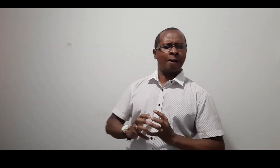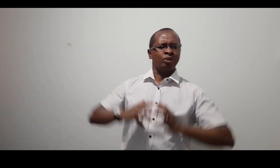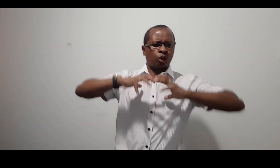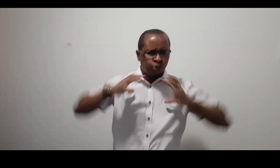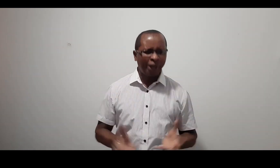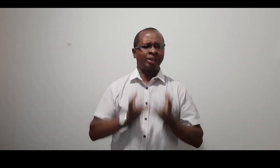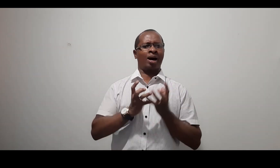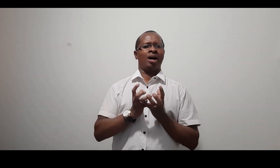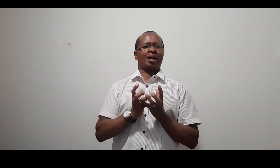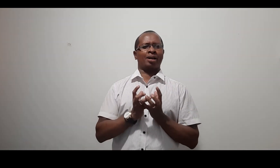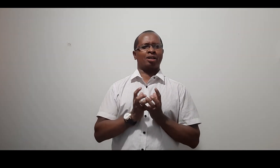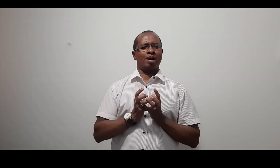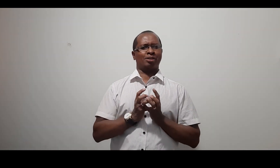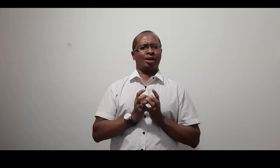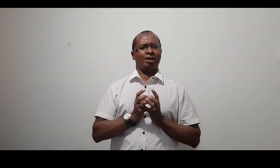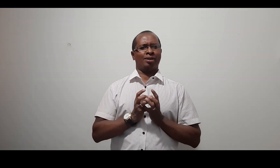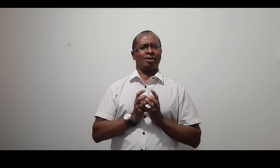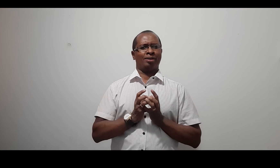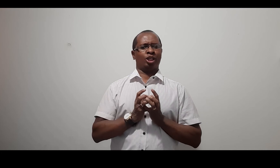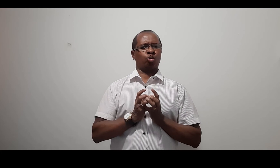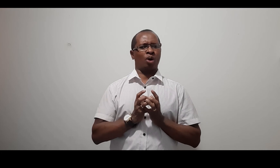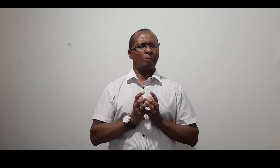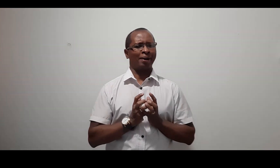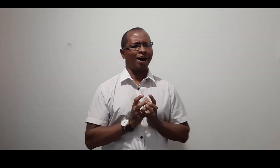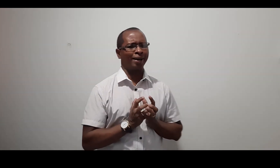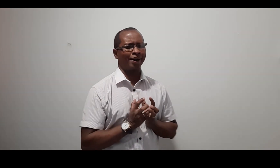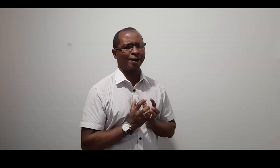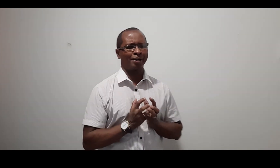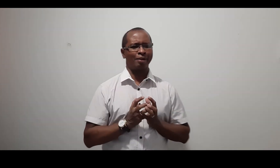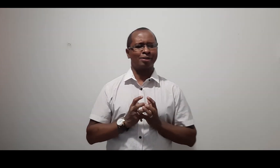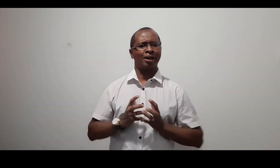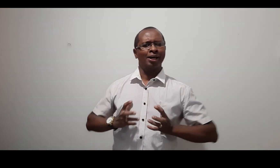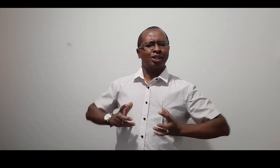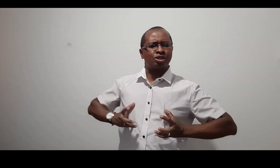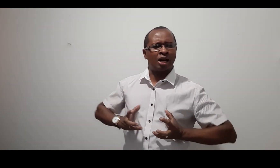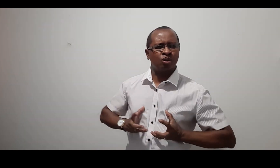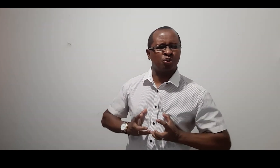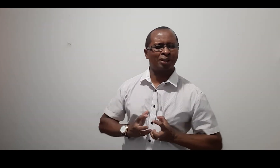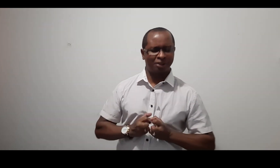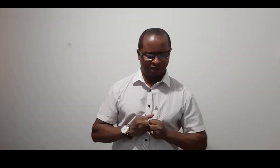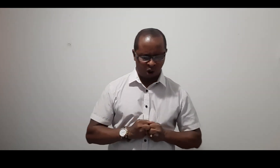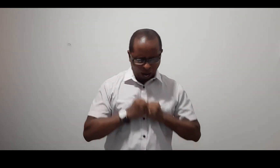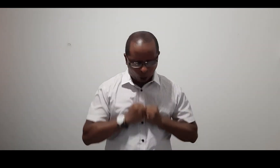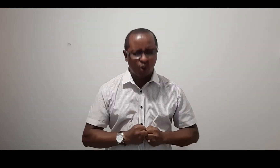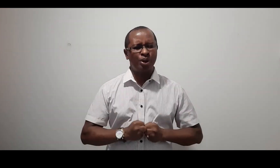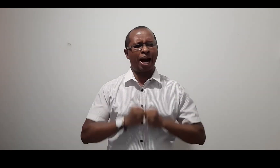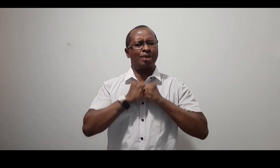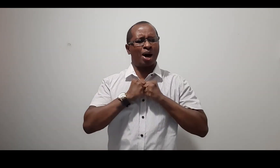ny toetra araka an'Andriamanitra, ny toe-panahy araka an'Andriamanitra, zany ny voatahiry aho. Ahoana ary no